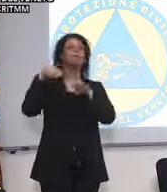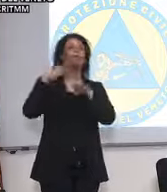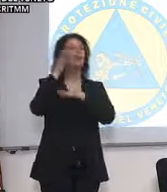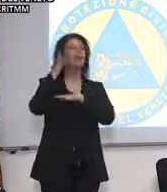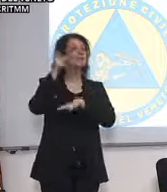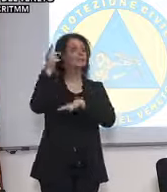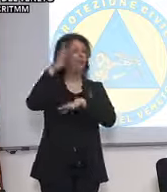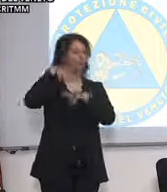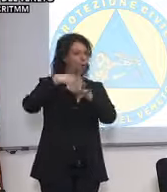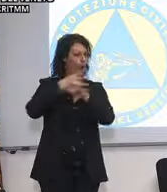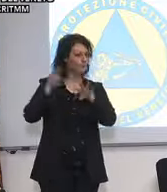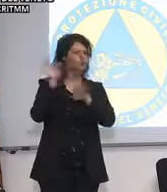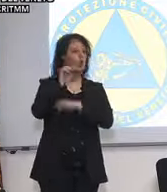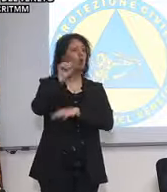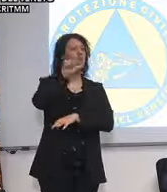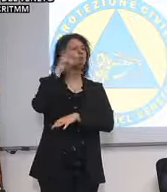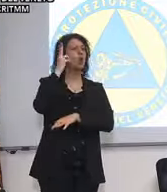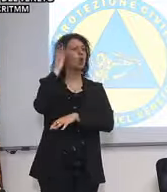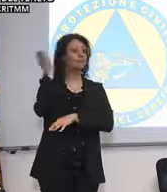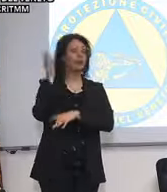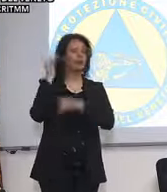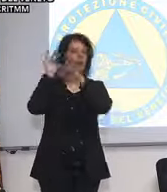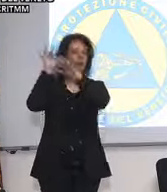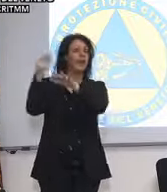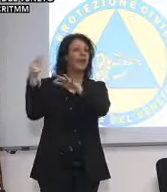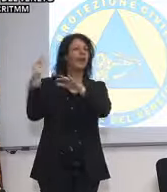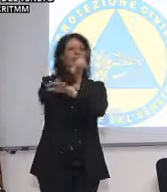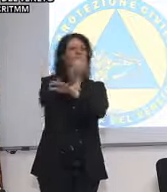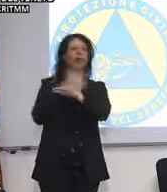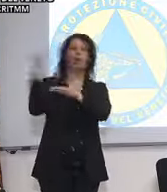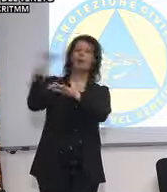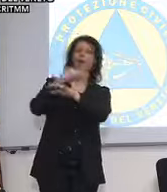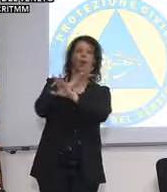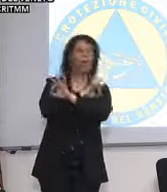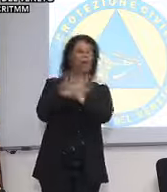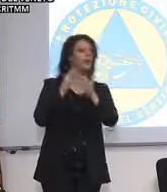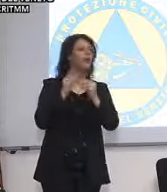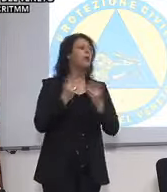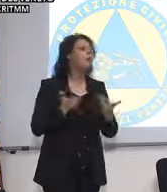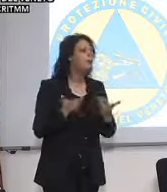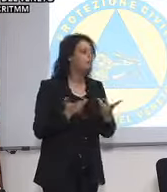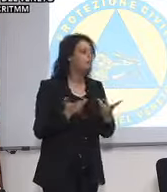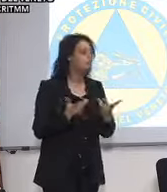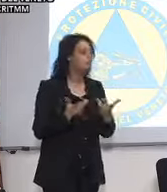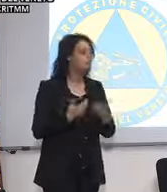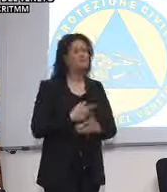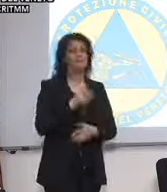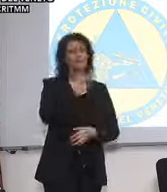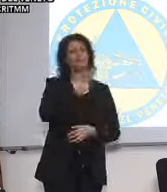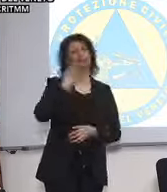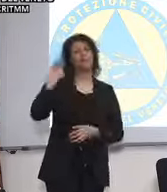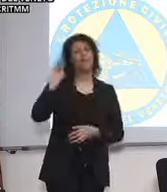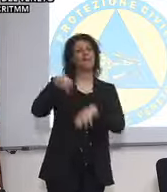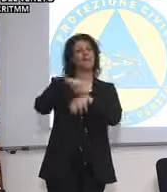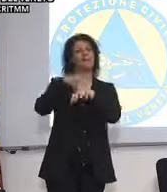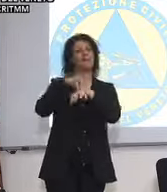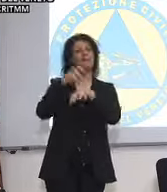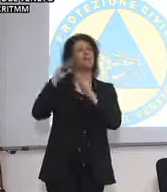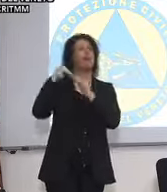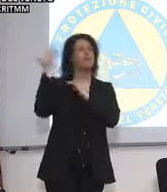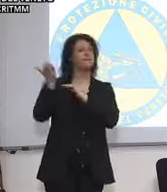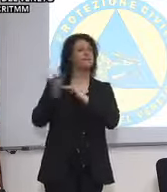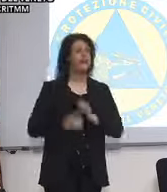per arginare l'accordo dei tre paesi sul corridoio delle vacanze? Lo vado a chiedere al ministro degli esteri.